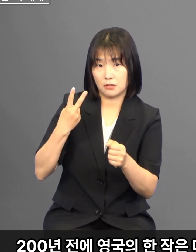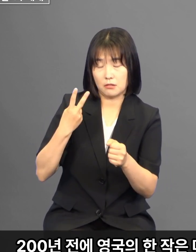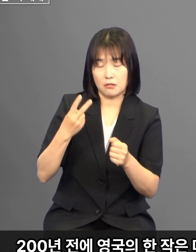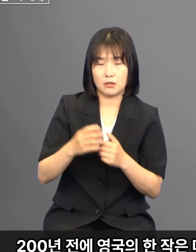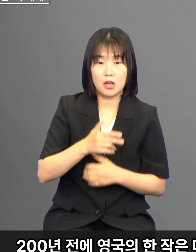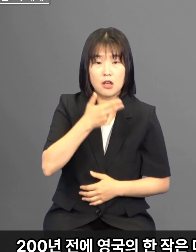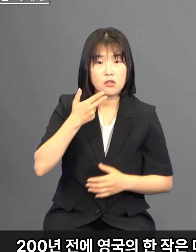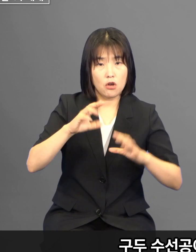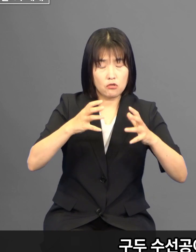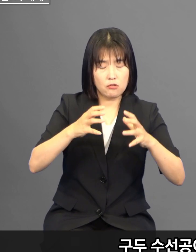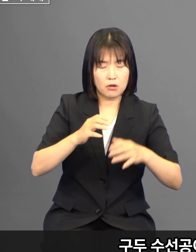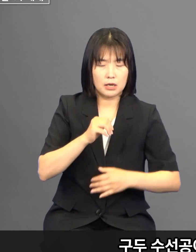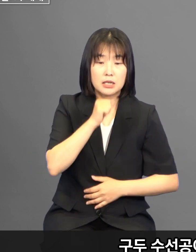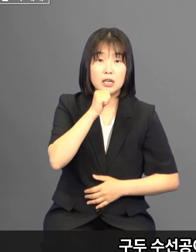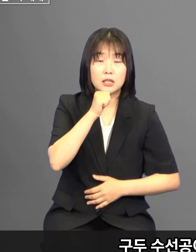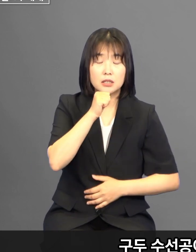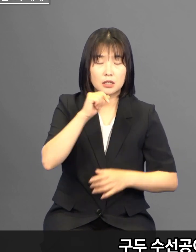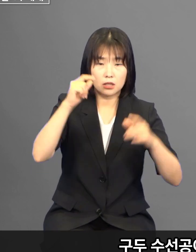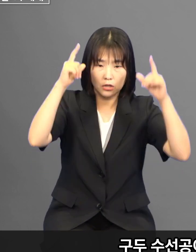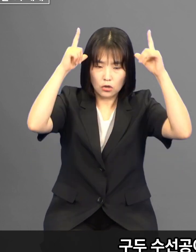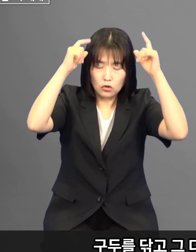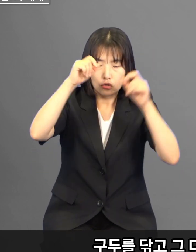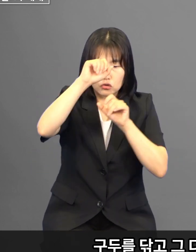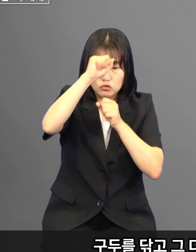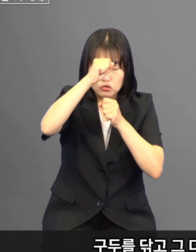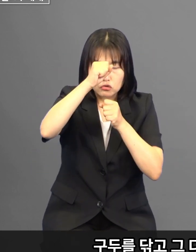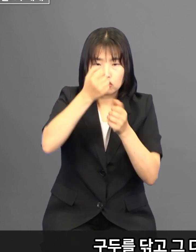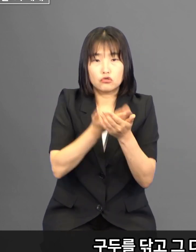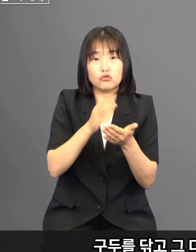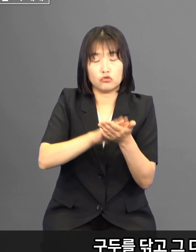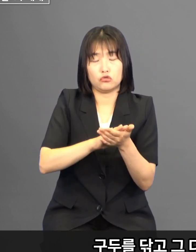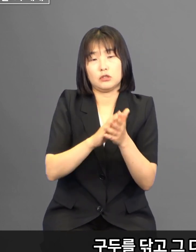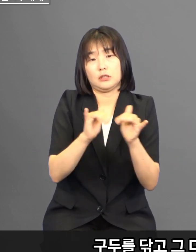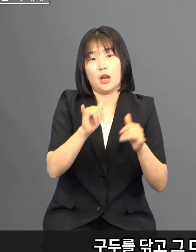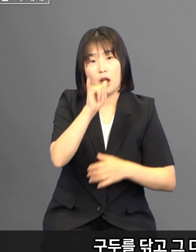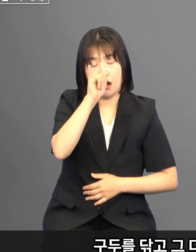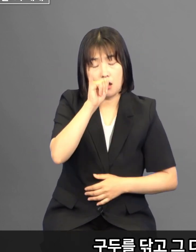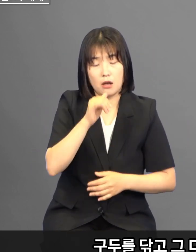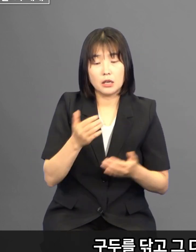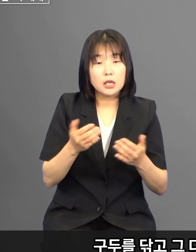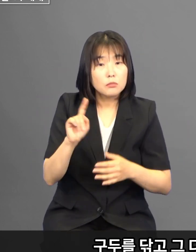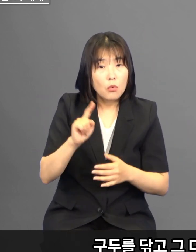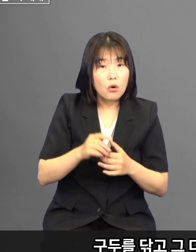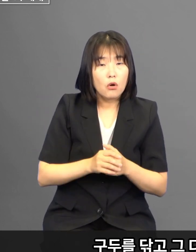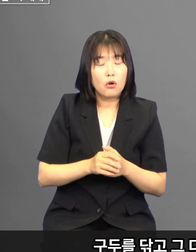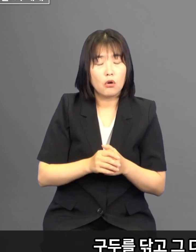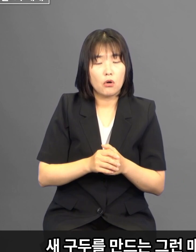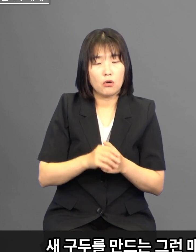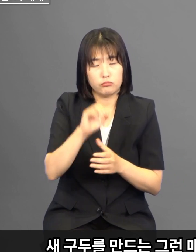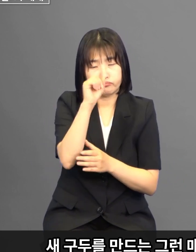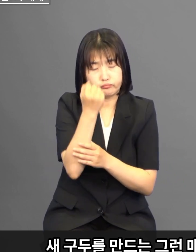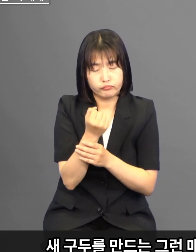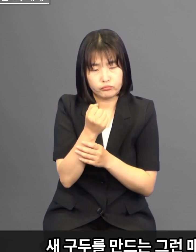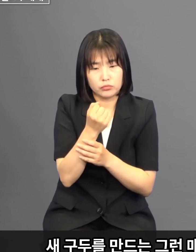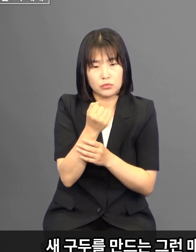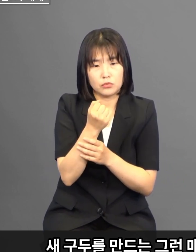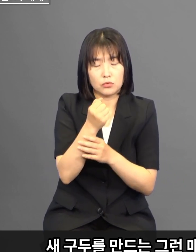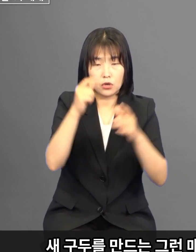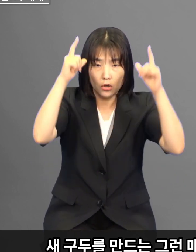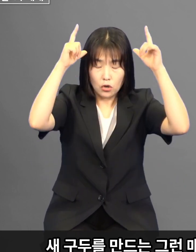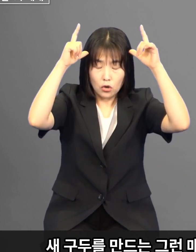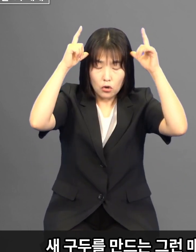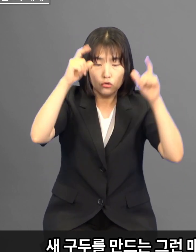수선공이 있었습니다. 구두 수선공이 늘 하는 일이 뭡니까? 구두를 닦고 그다음에 낡은 구두를 수선해서 새 구두를 만드는